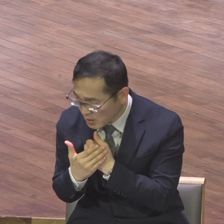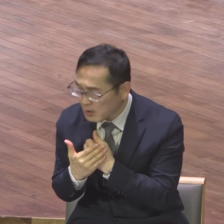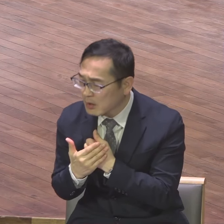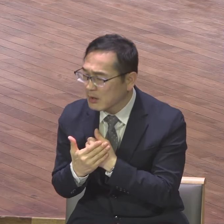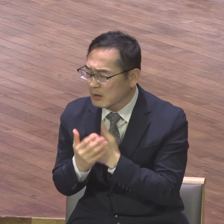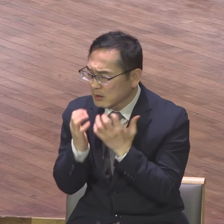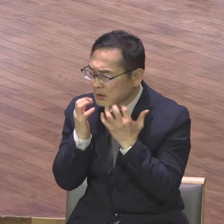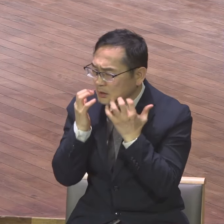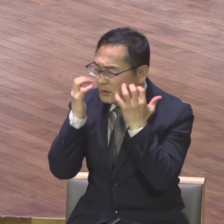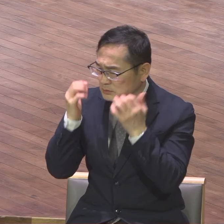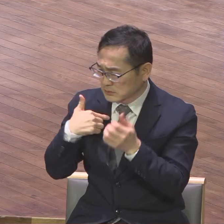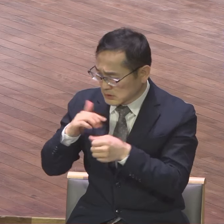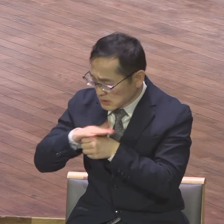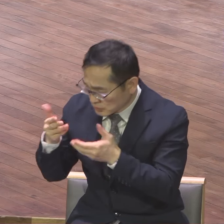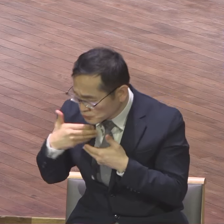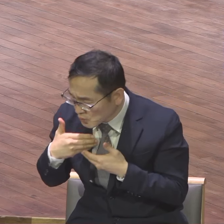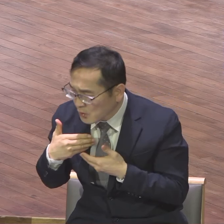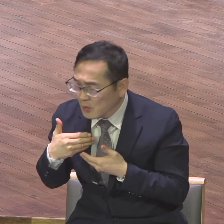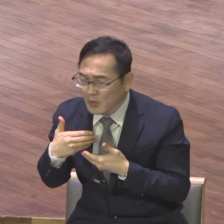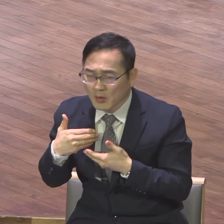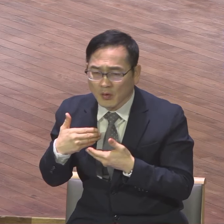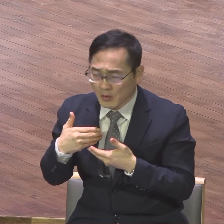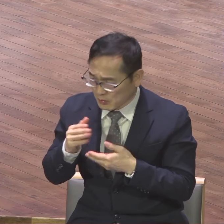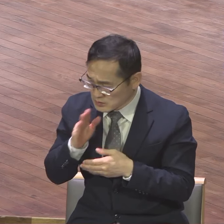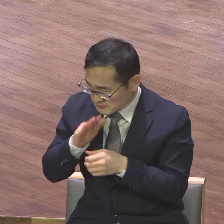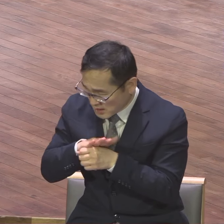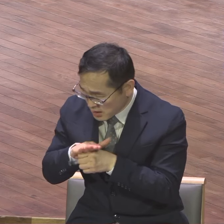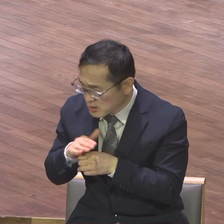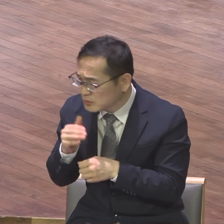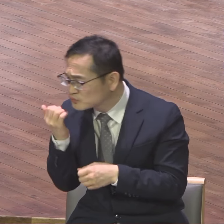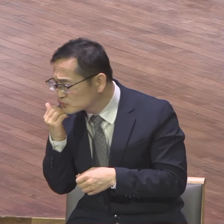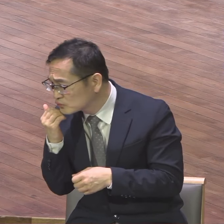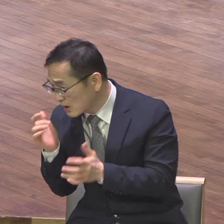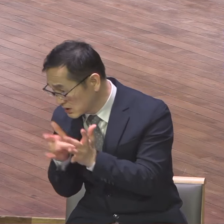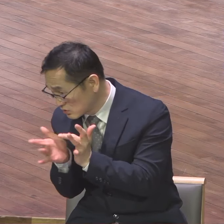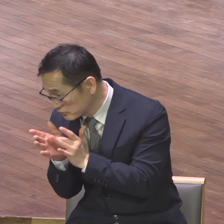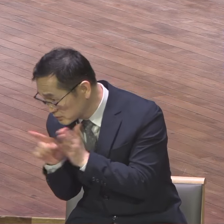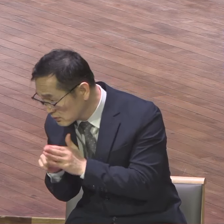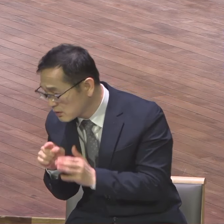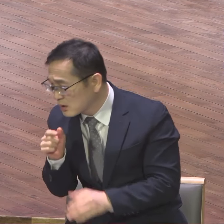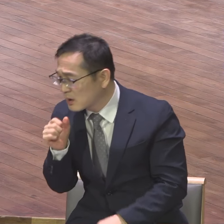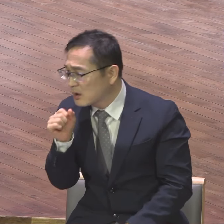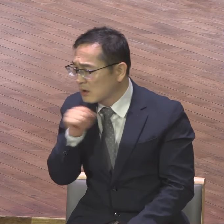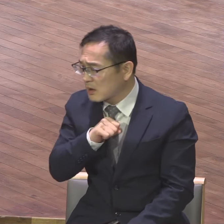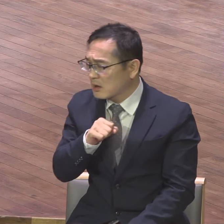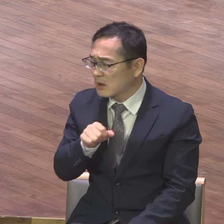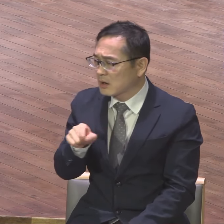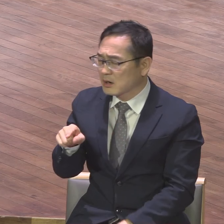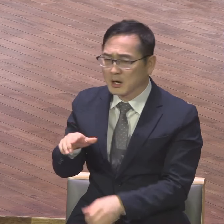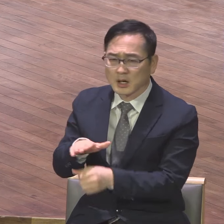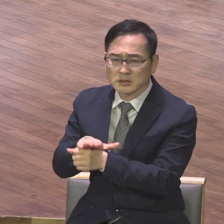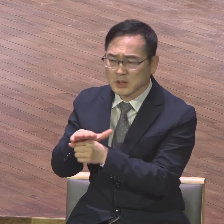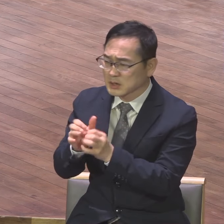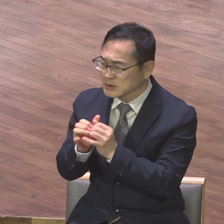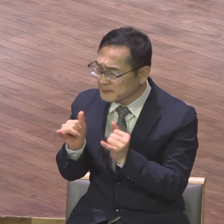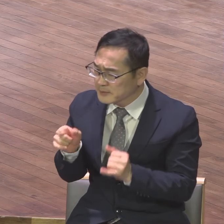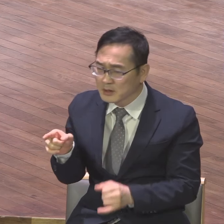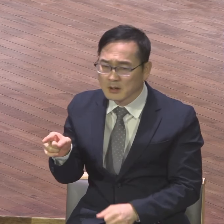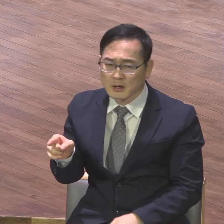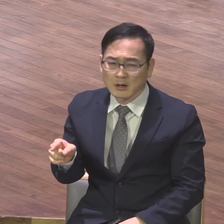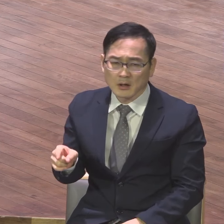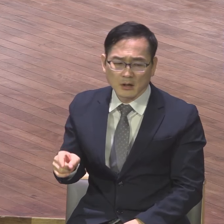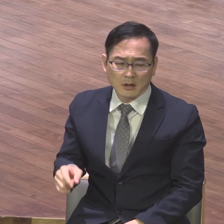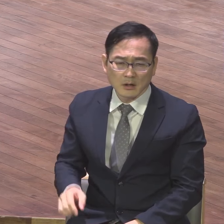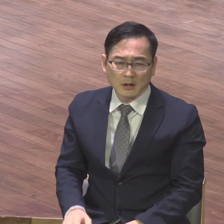또는 나를 사랑하구나, 참 사랑이 있는 분이구나 느끼잖아요. 아 이분은 사랑이었구나, 무섭다,